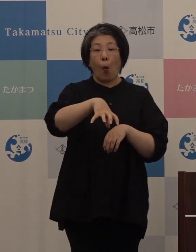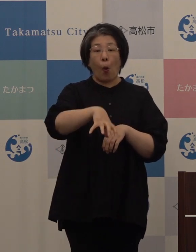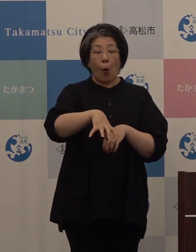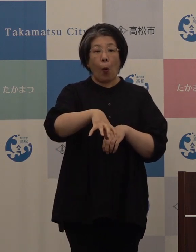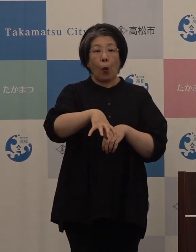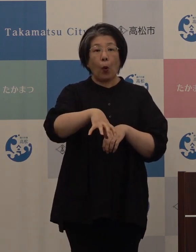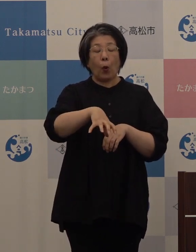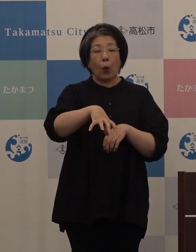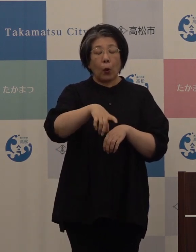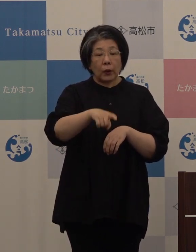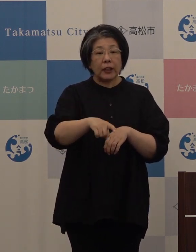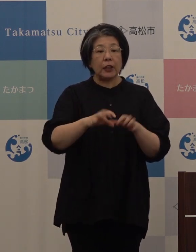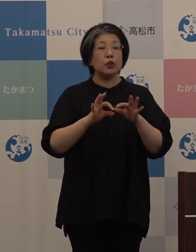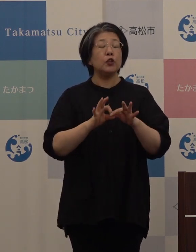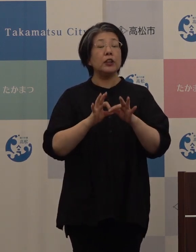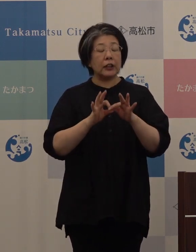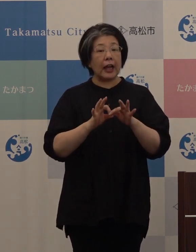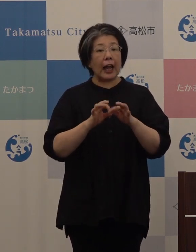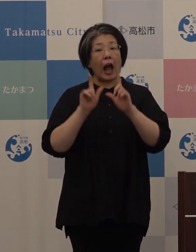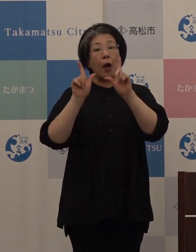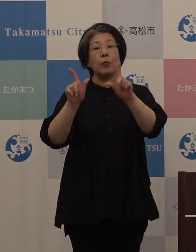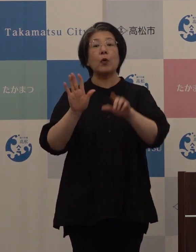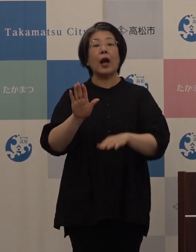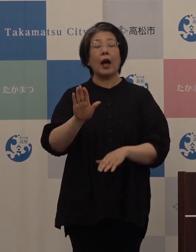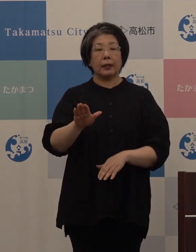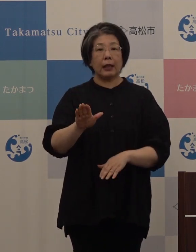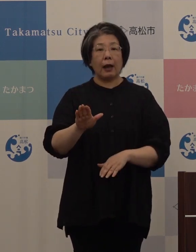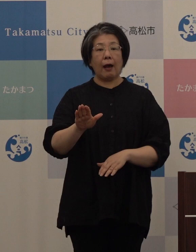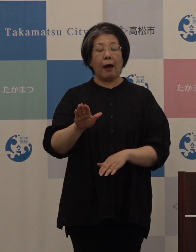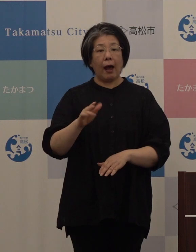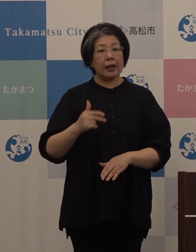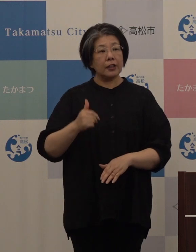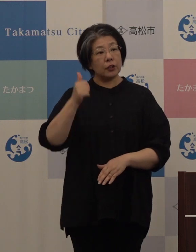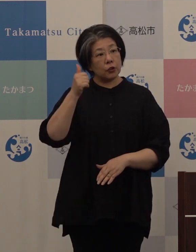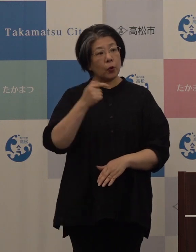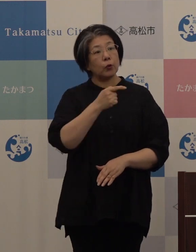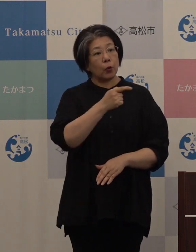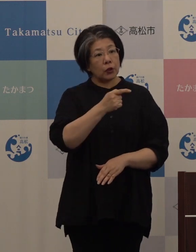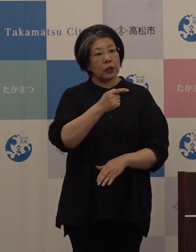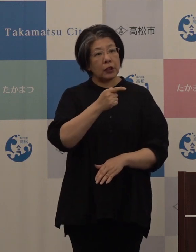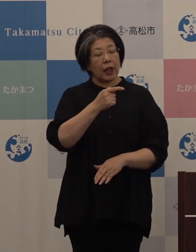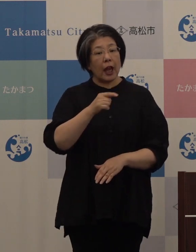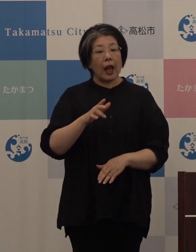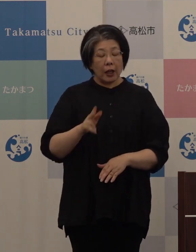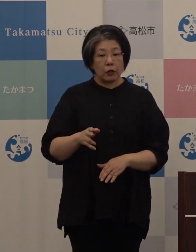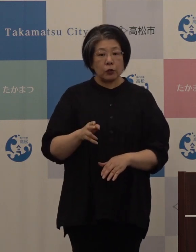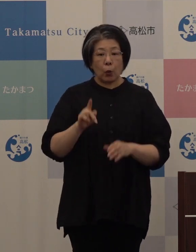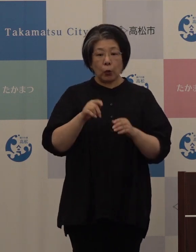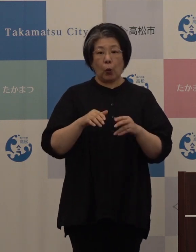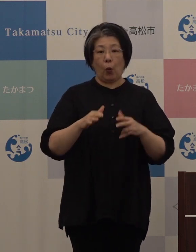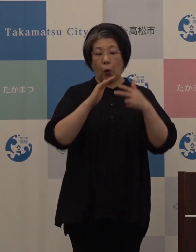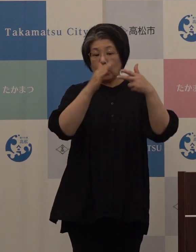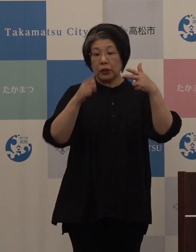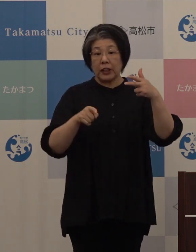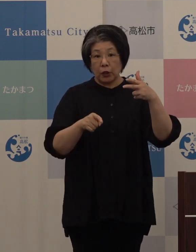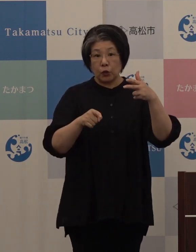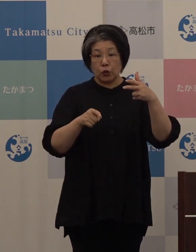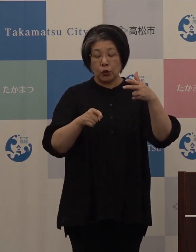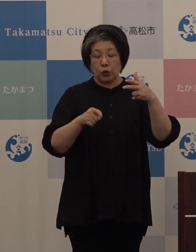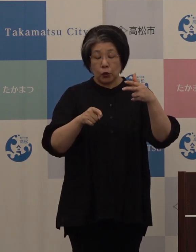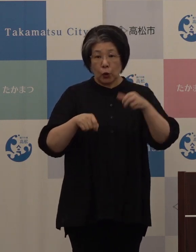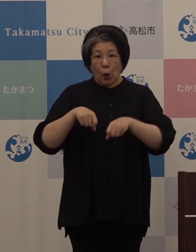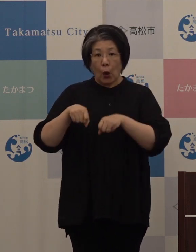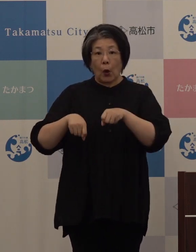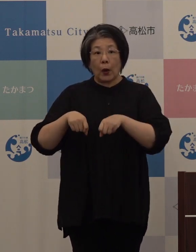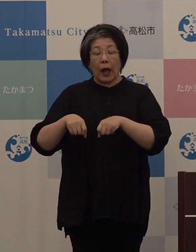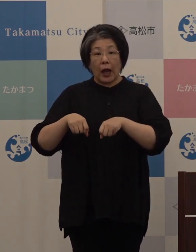会で示されたかと思うんですけれども、改めて市長に、どういった設備にしていきたいかということを1点